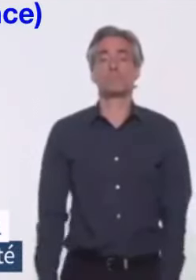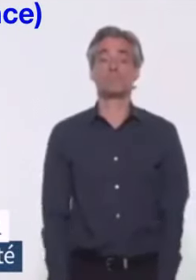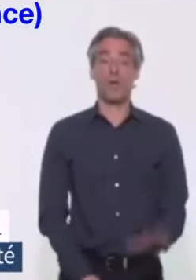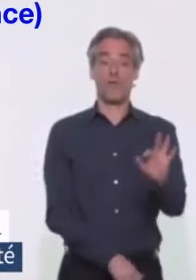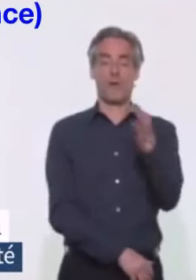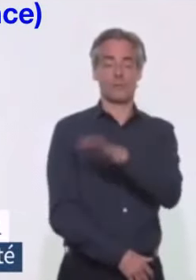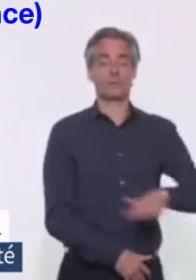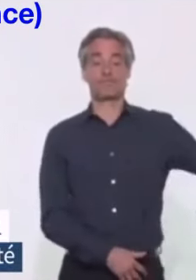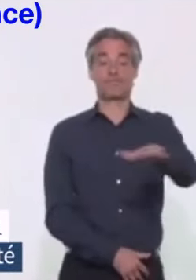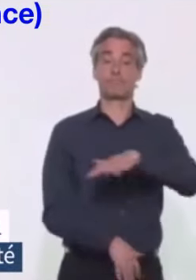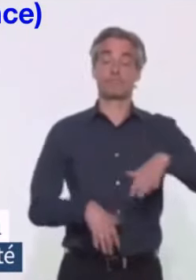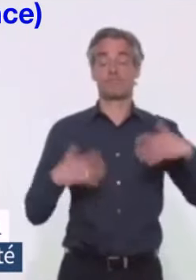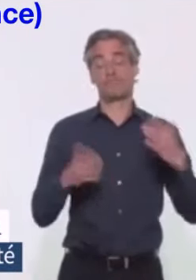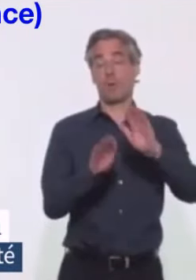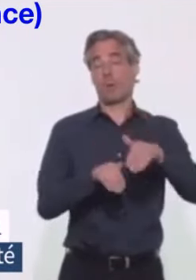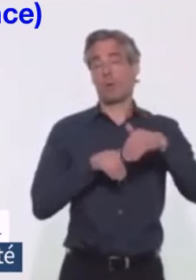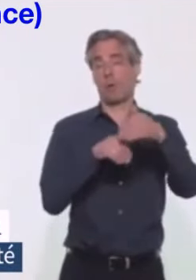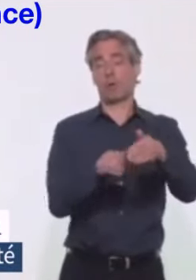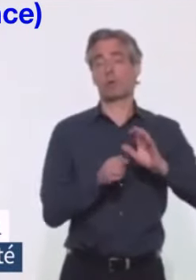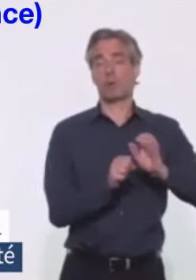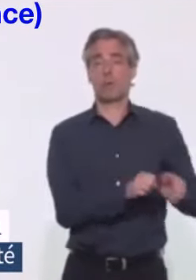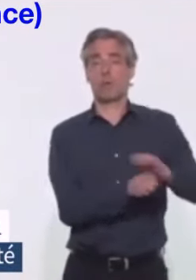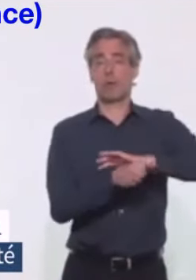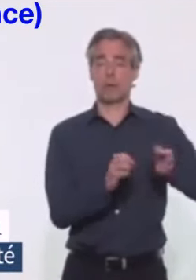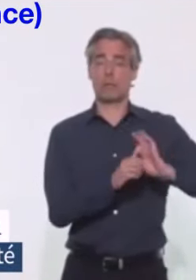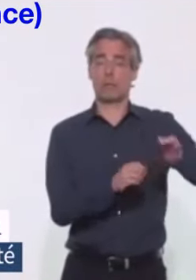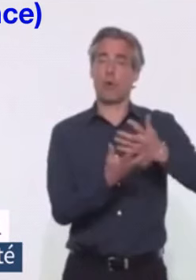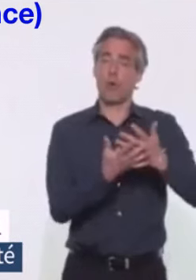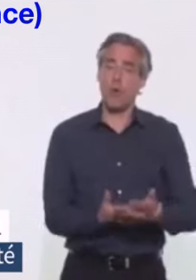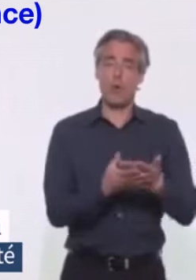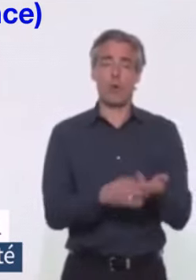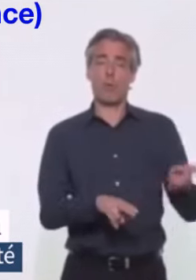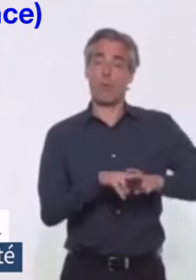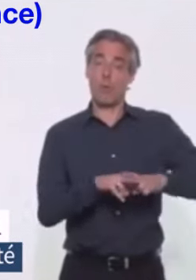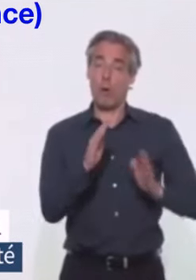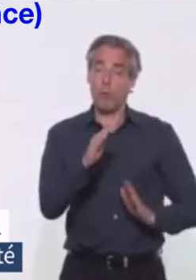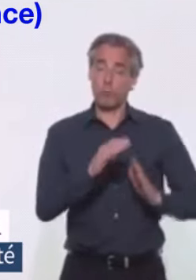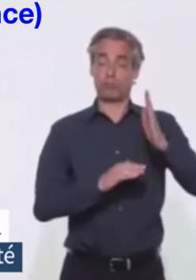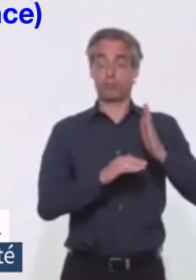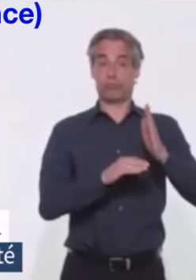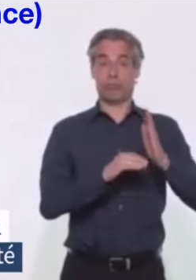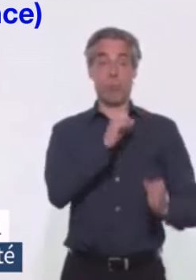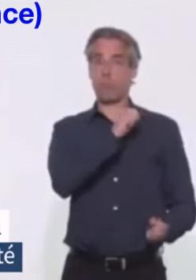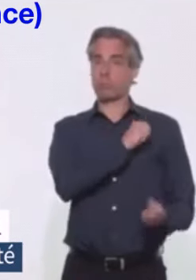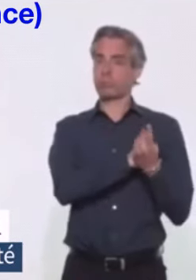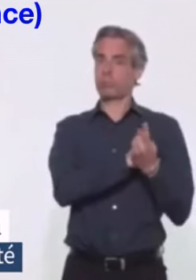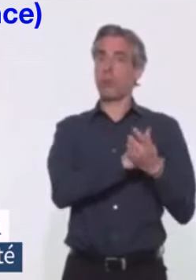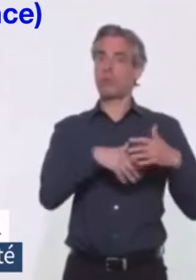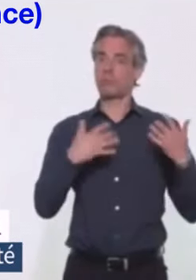En France, nous sommes confrontés à une épidémie massive, meurtrière, qui a atteint, vous le savez, un niveau inégalé,